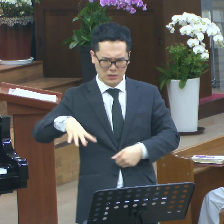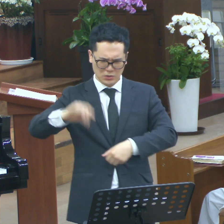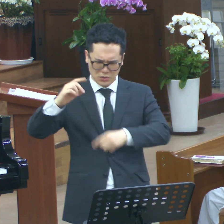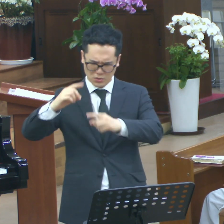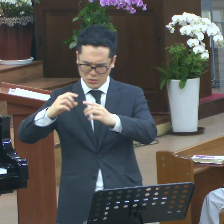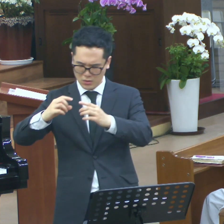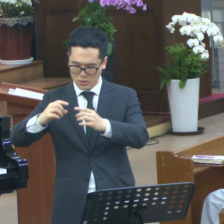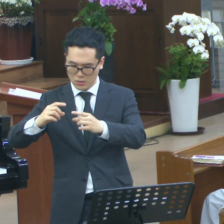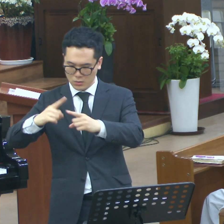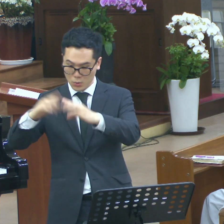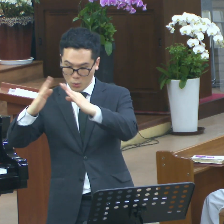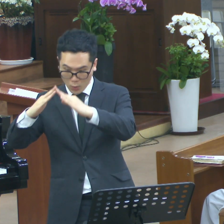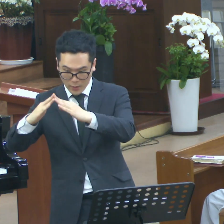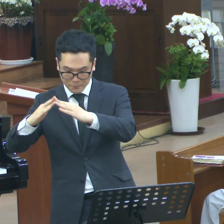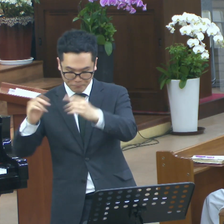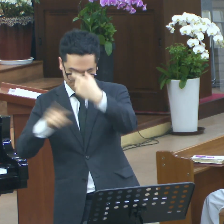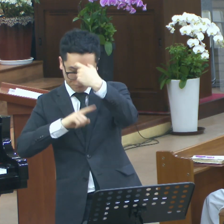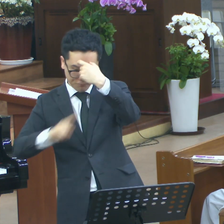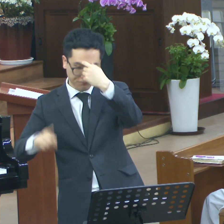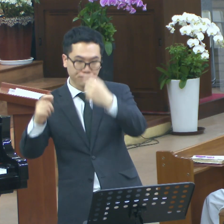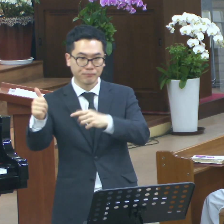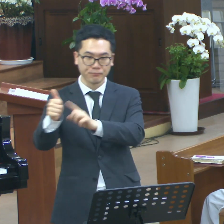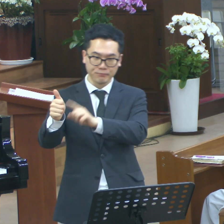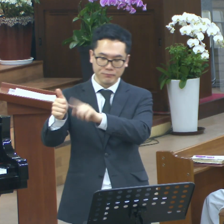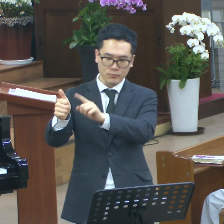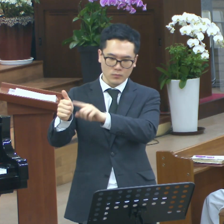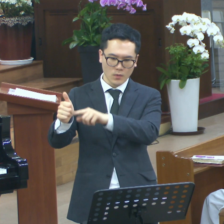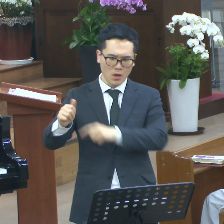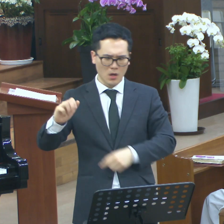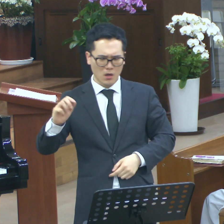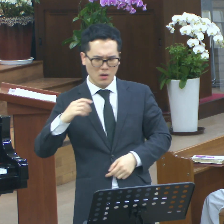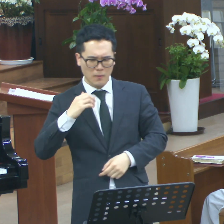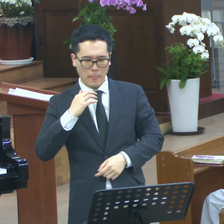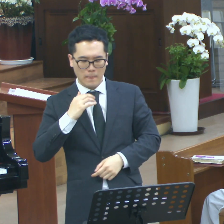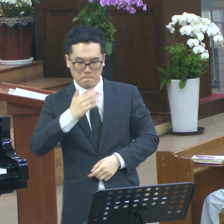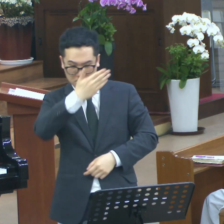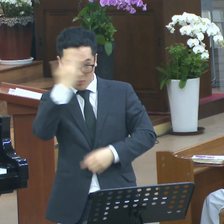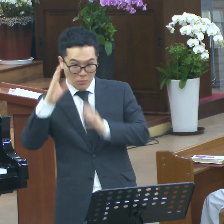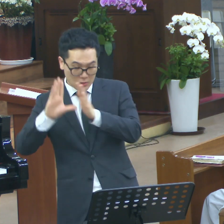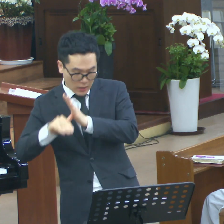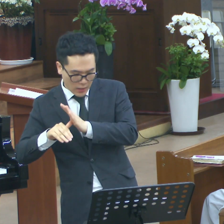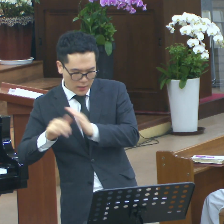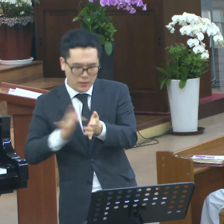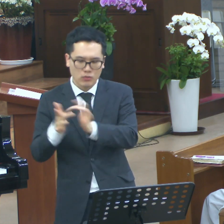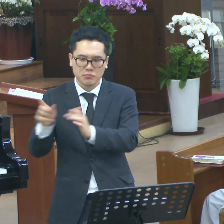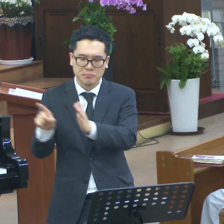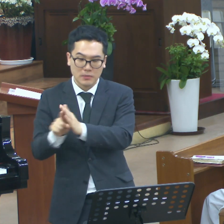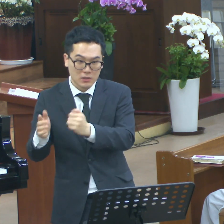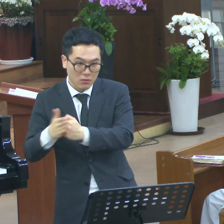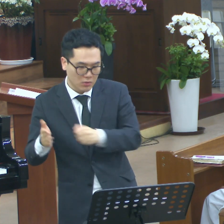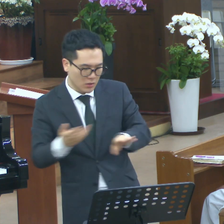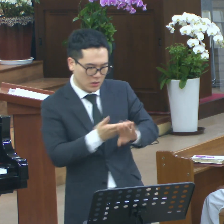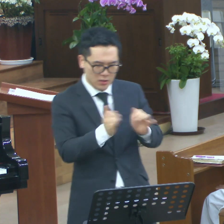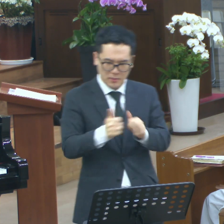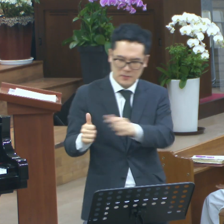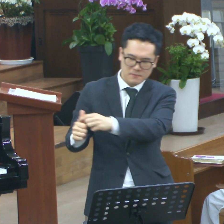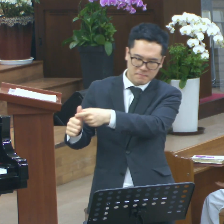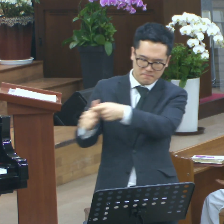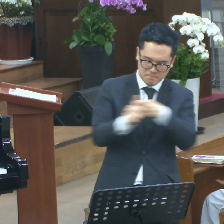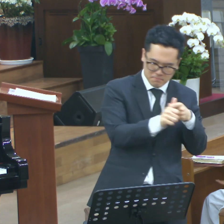나이에 예수를 믿는다는 이유로 법정에 끌려갔어요. 많은 조롱과 억울한 얘기를 많이 들었어요. 그런데 이분의 태도를